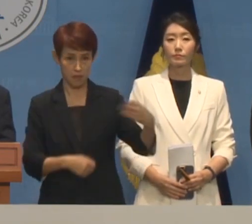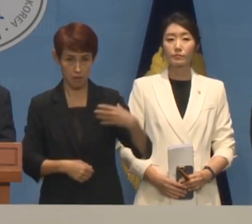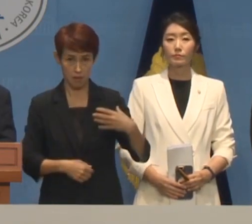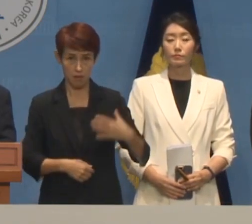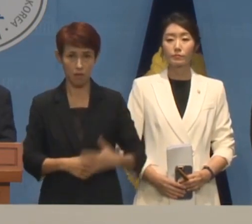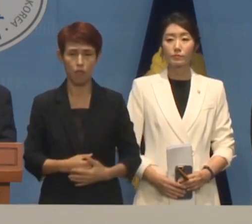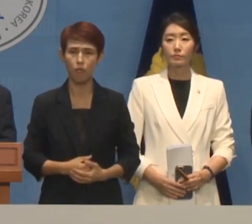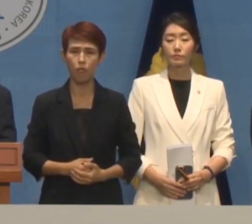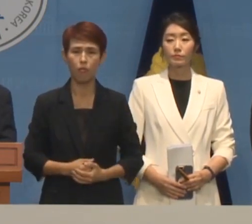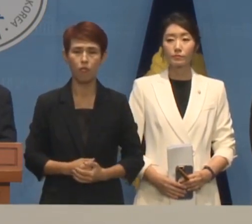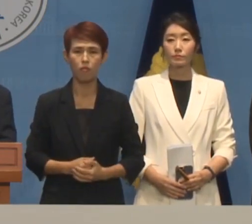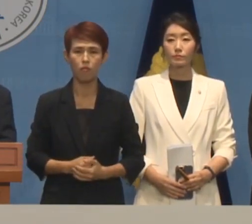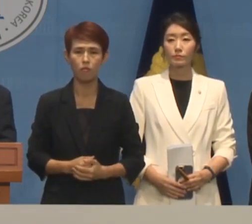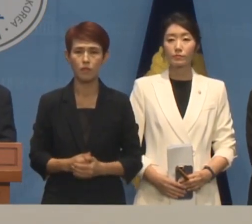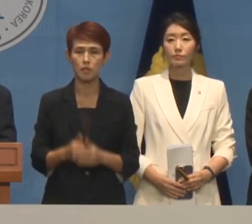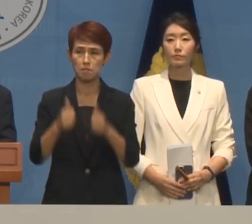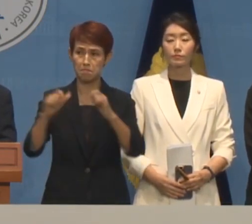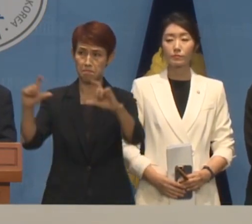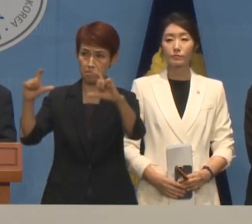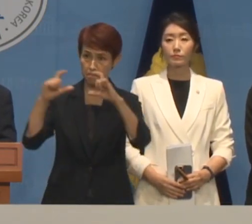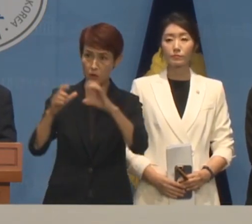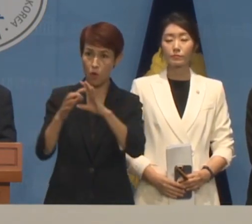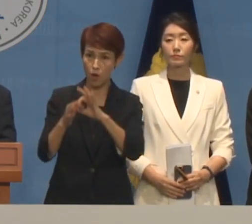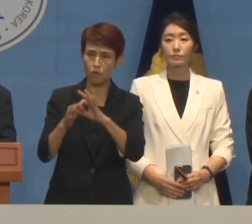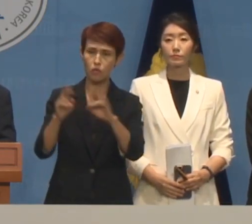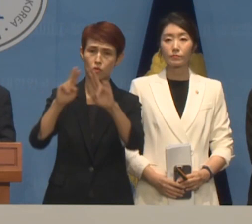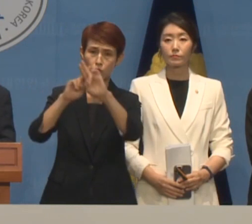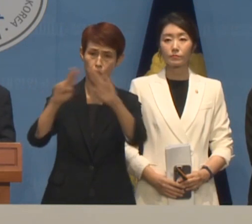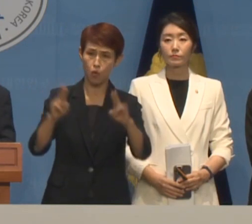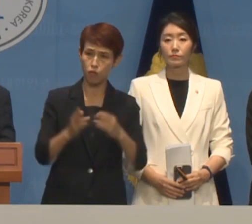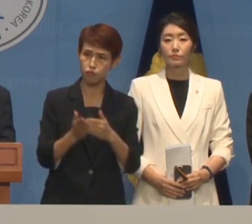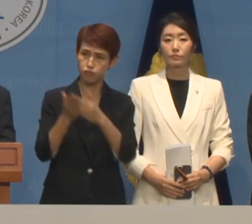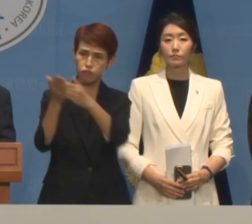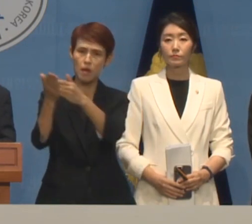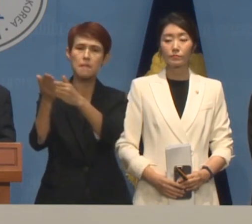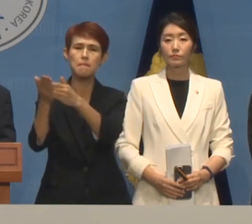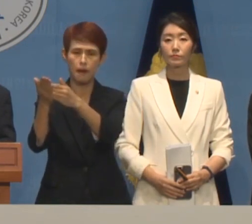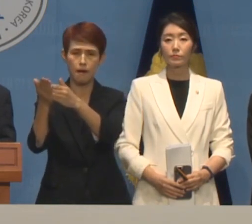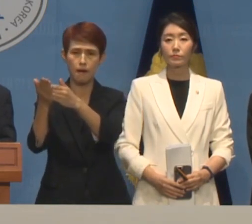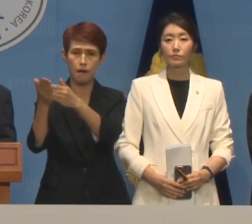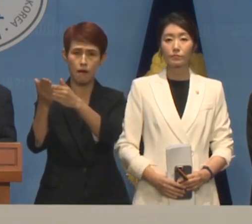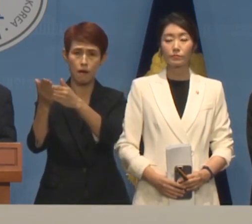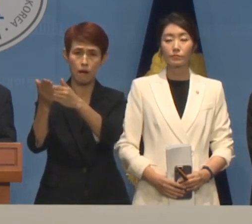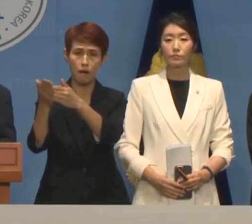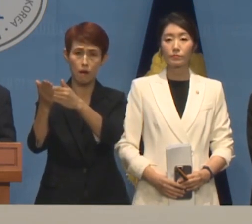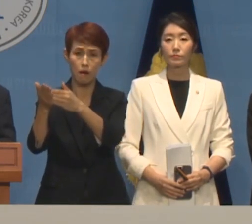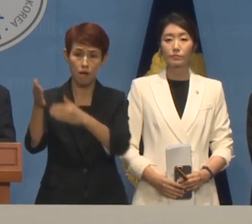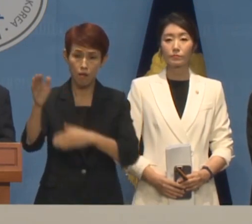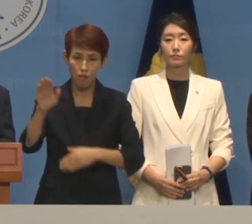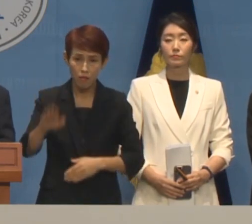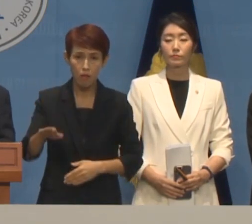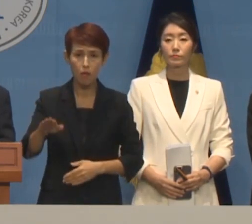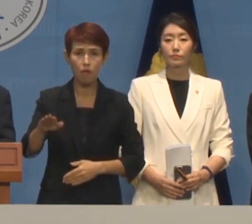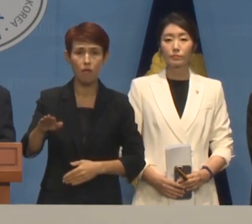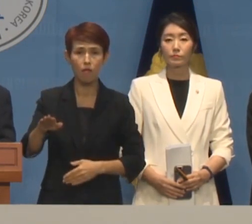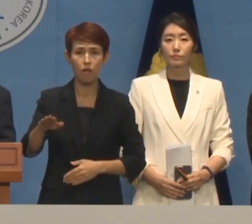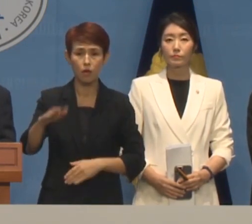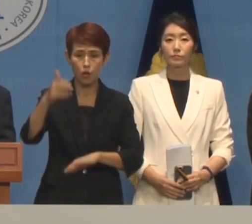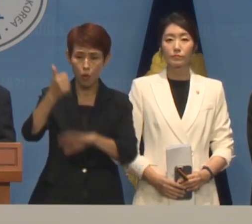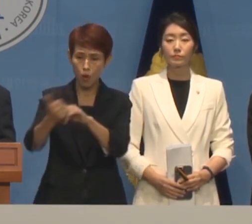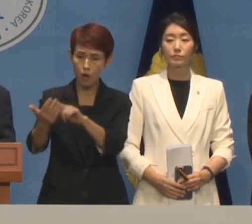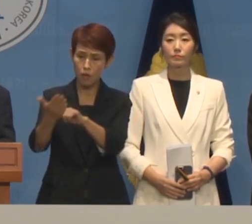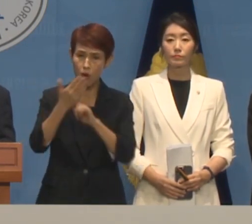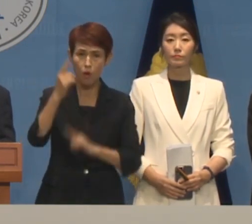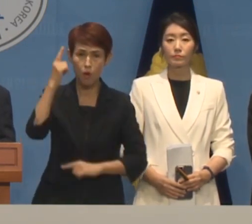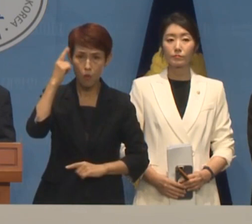물론 중재 판정에 대한 취소 소송은 제기할 수 있습니다. 하지만 왜 이런 결과가